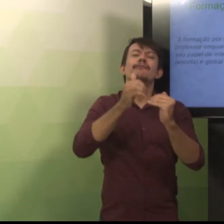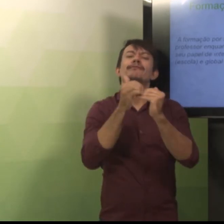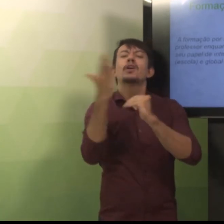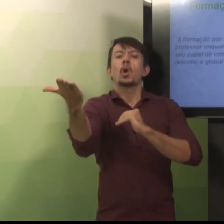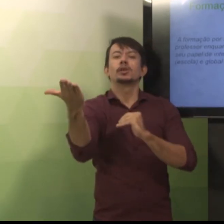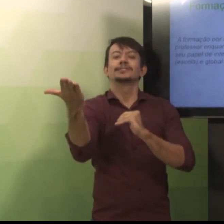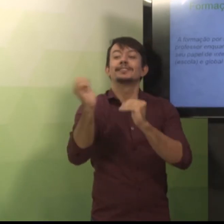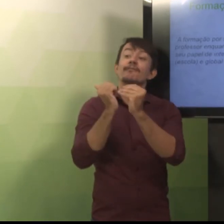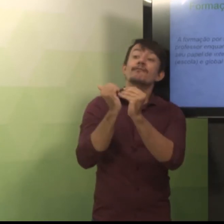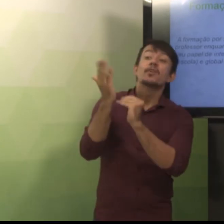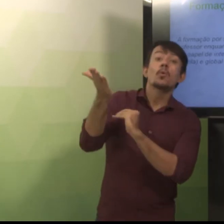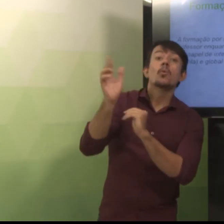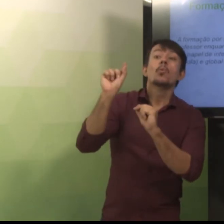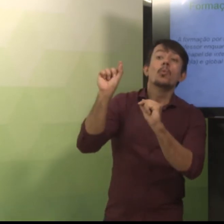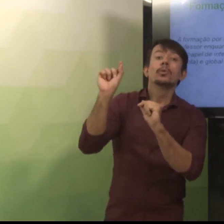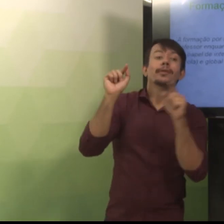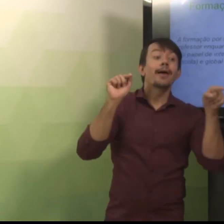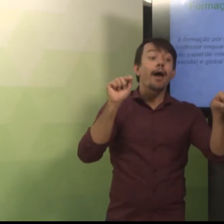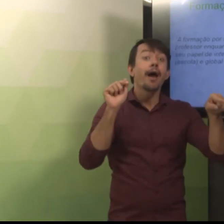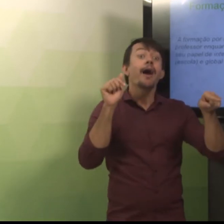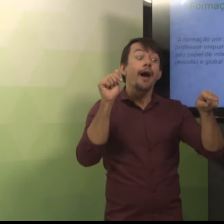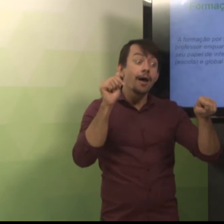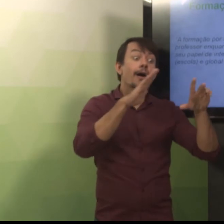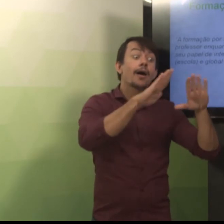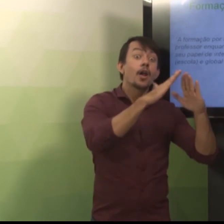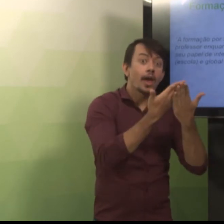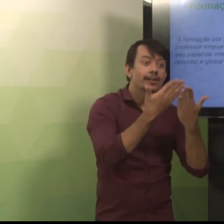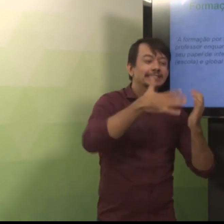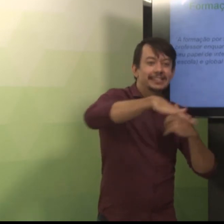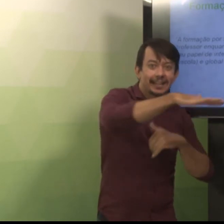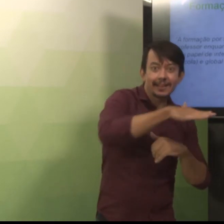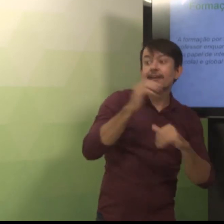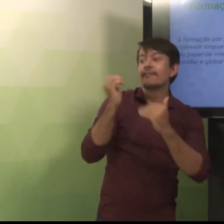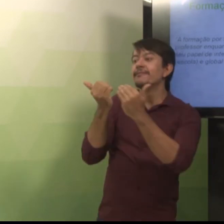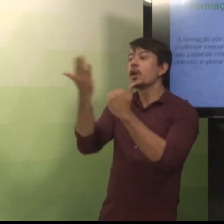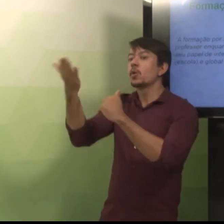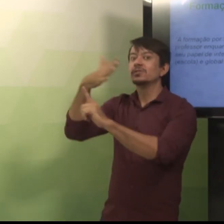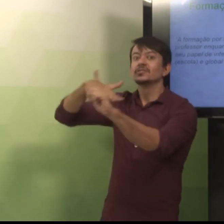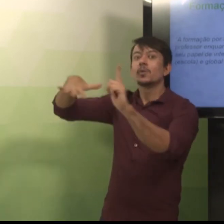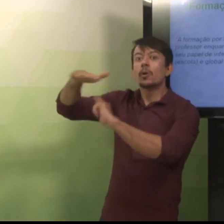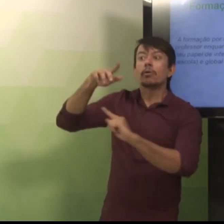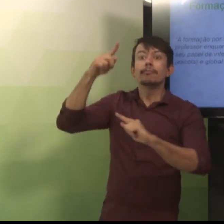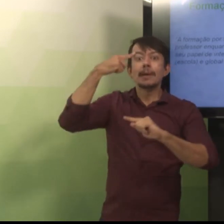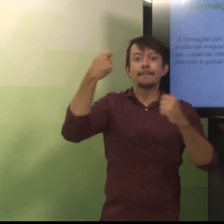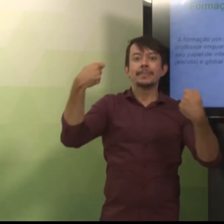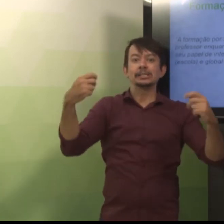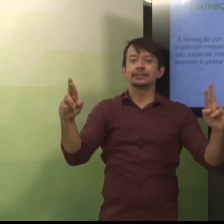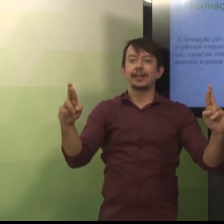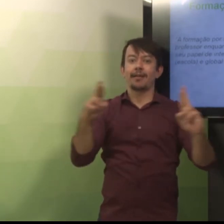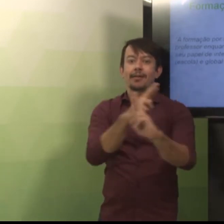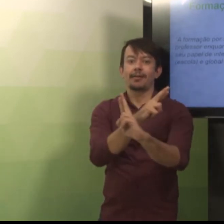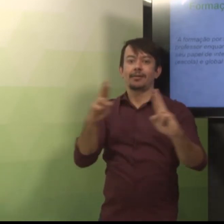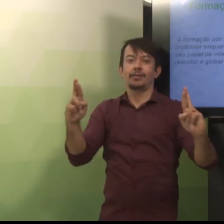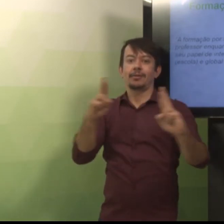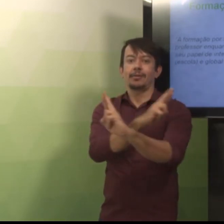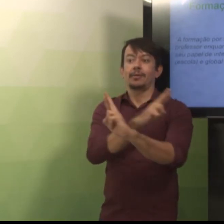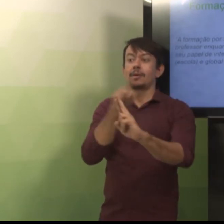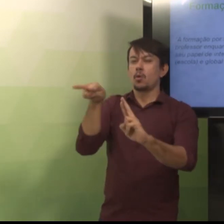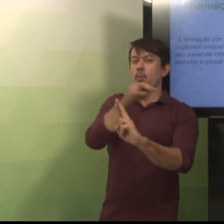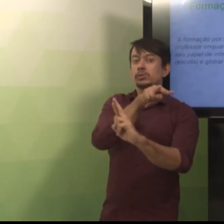sociedade, que é o exterior. Então, temos o contexto escolar e o contexto exterior, que precisam se